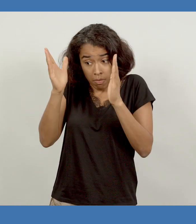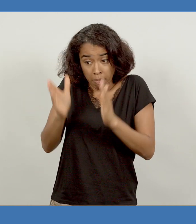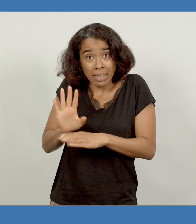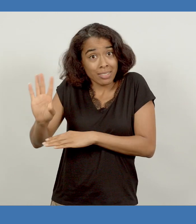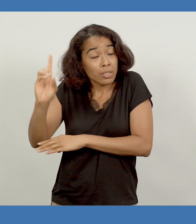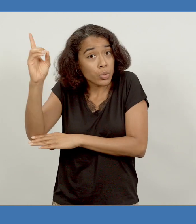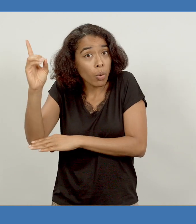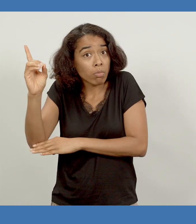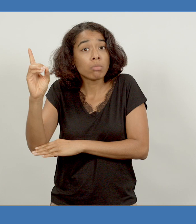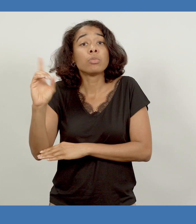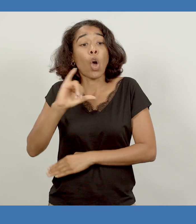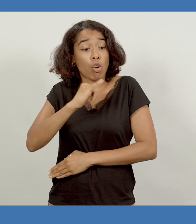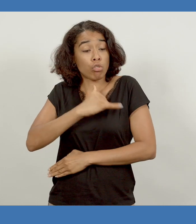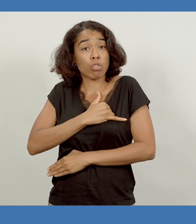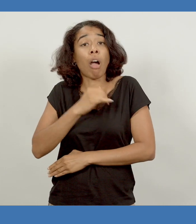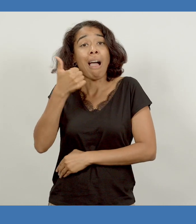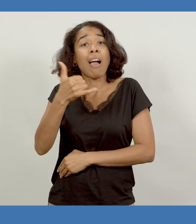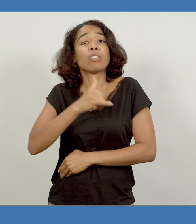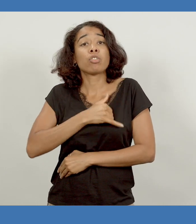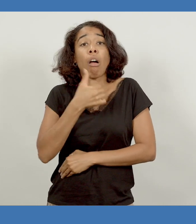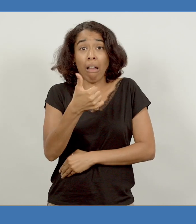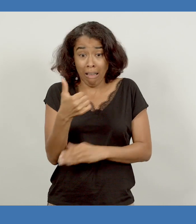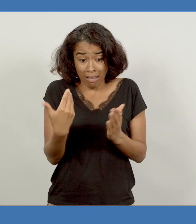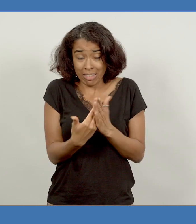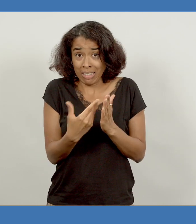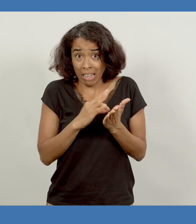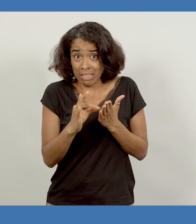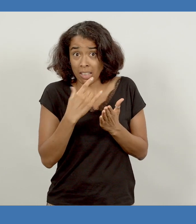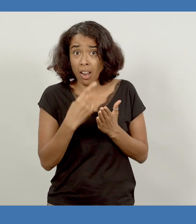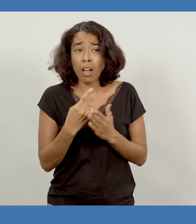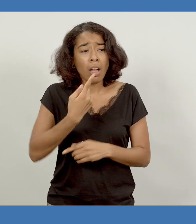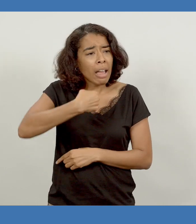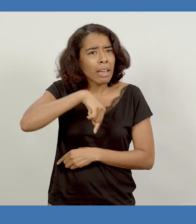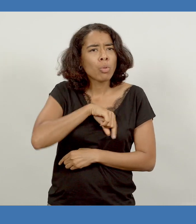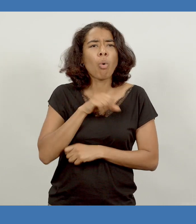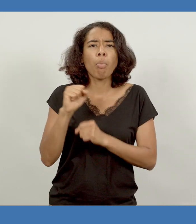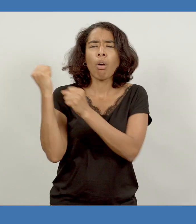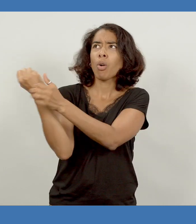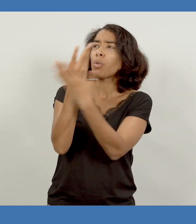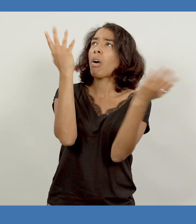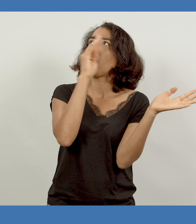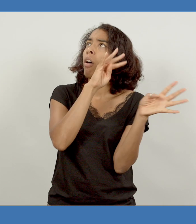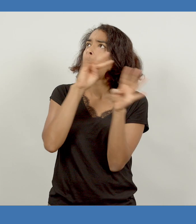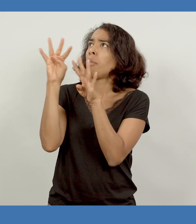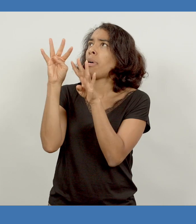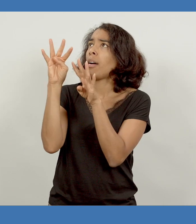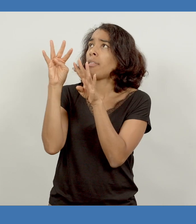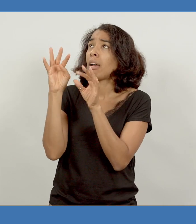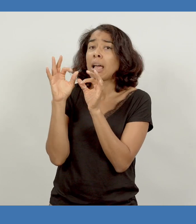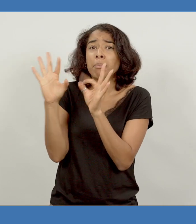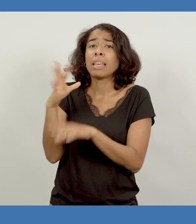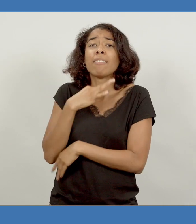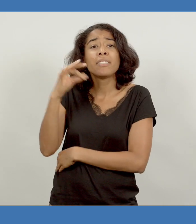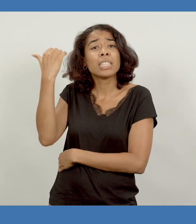14, il nous est dit « Et la parole a été faite chair. Et on a contemplé sa gloire », nous dit le texte. La gloire comme celle